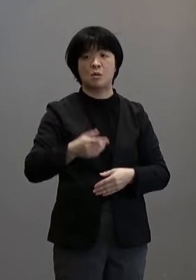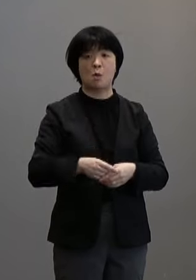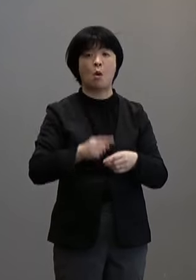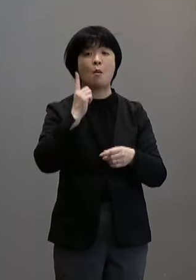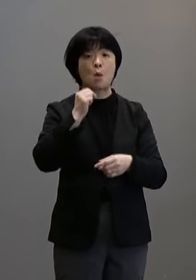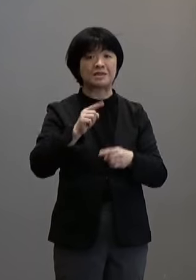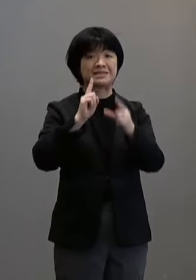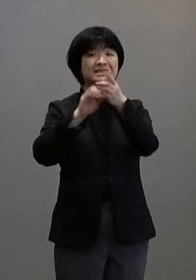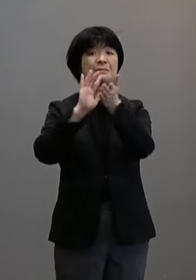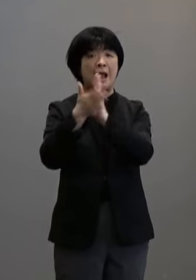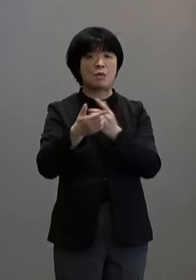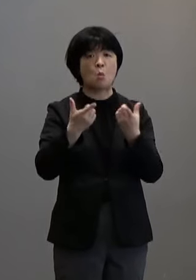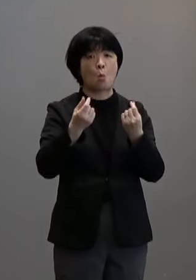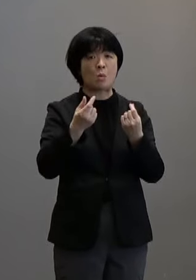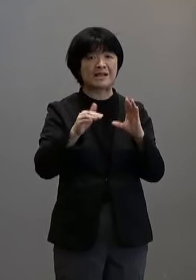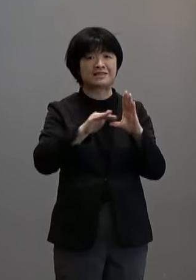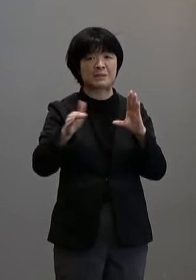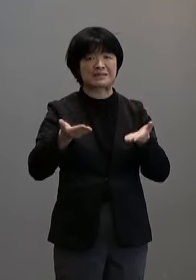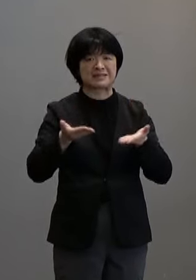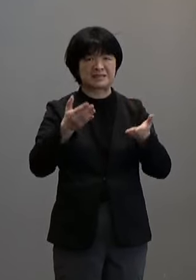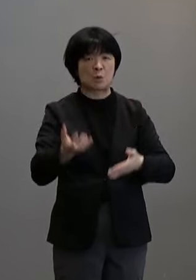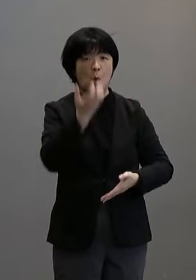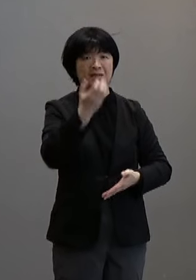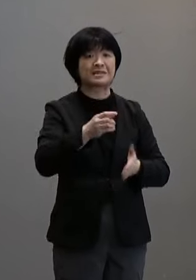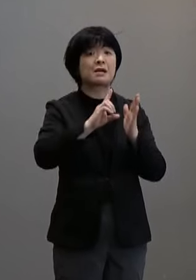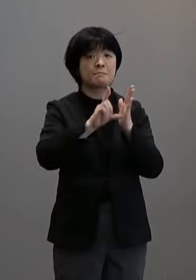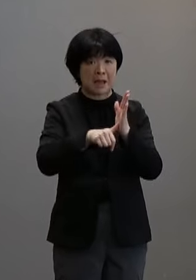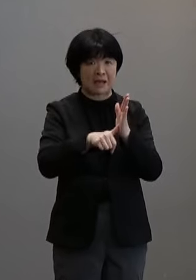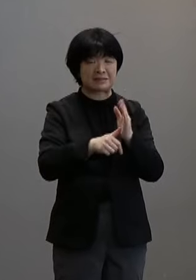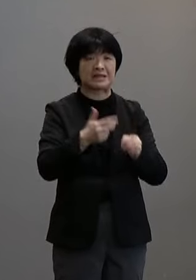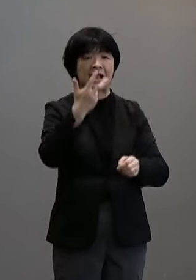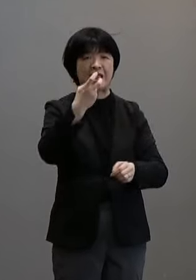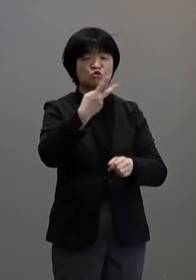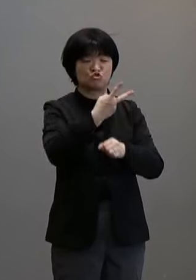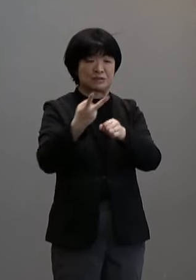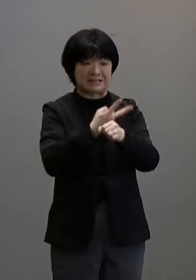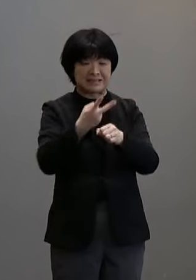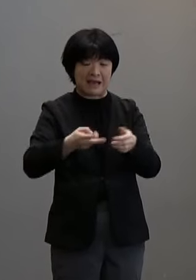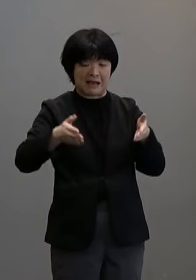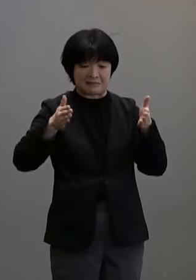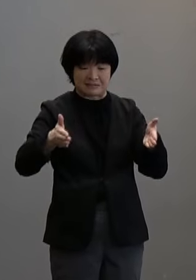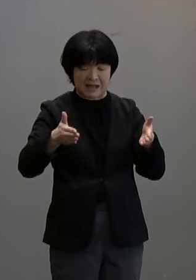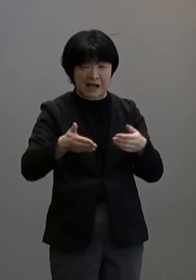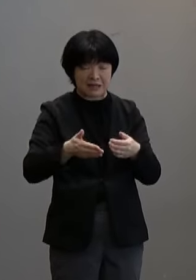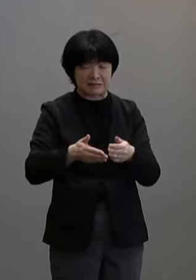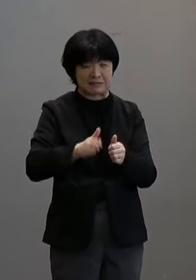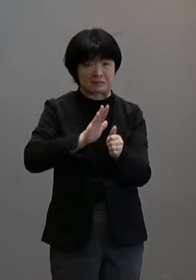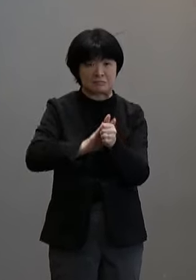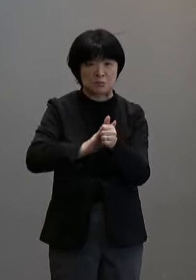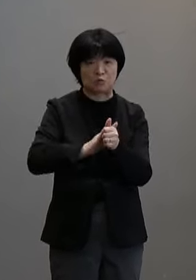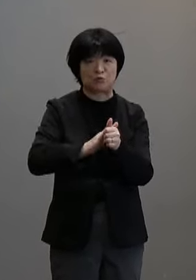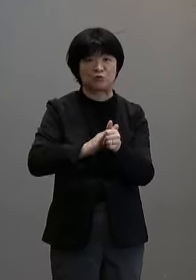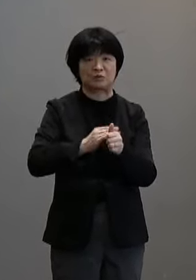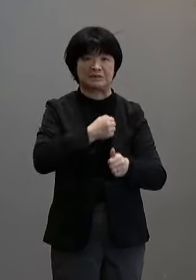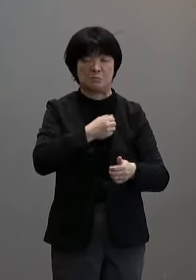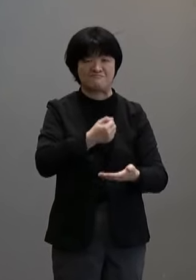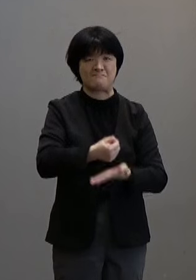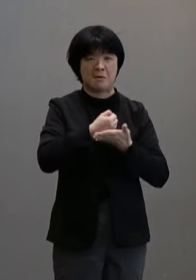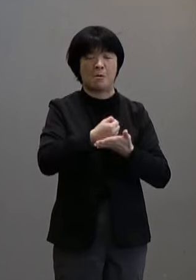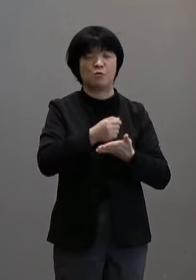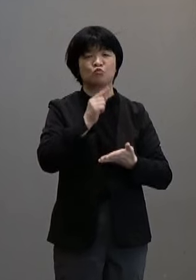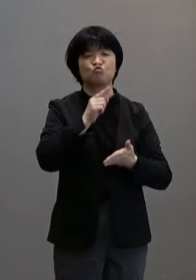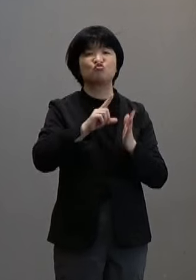の地震などが起きたときに、やはりその72時間以内のこの救助という点において、何かこう、課題が生